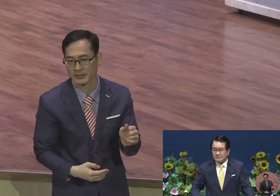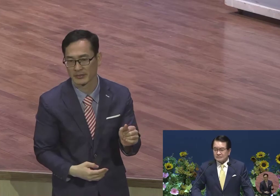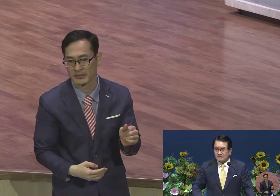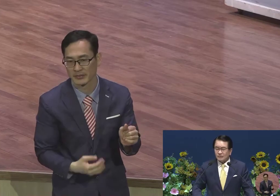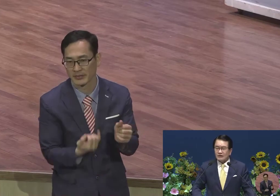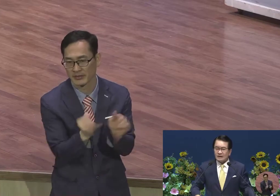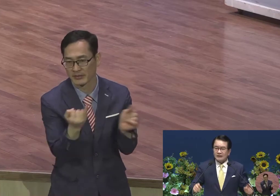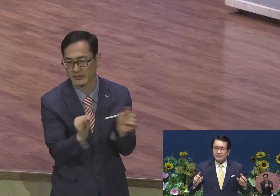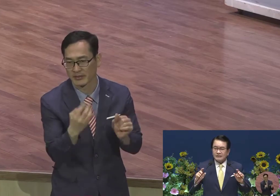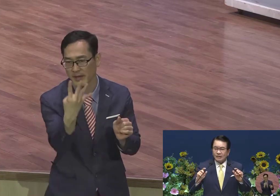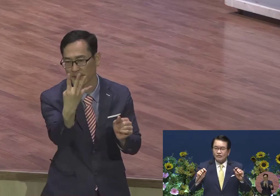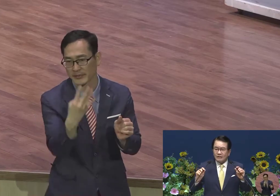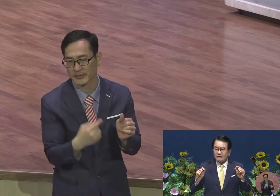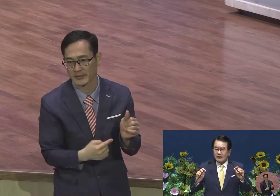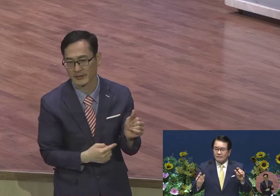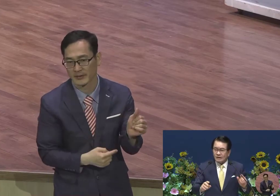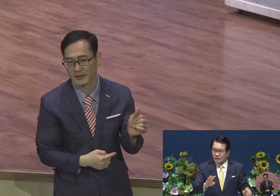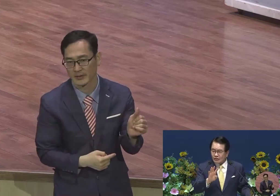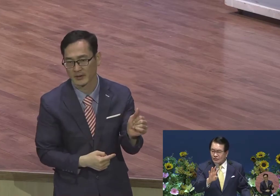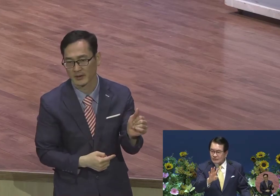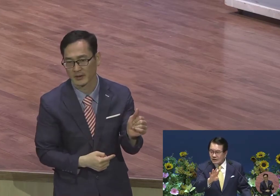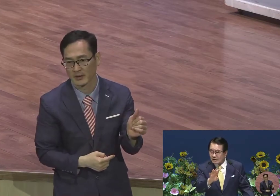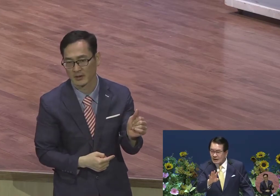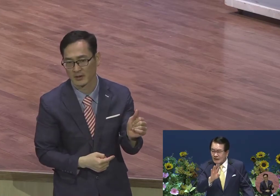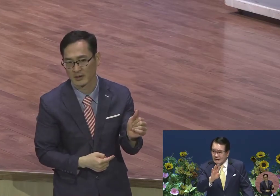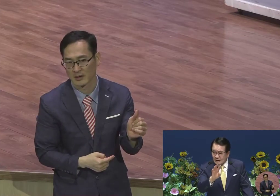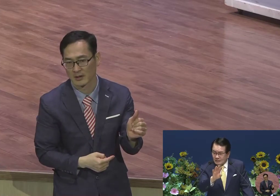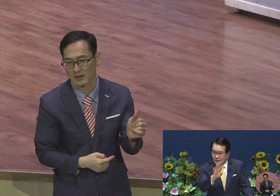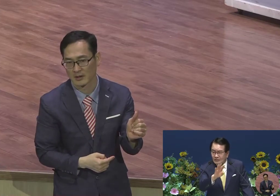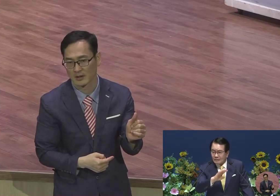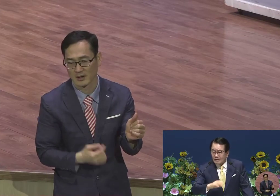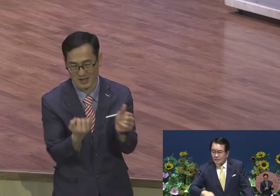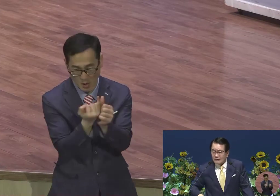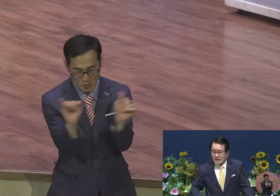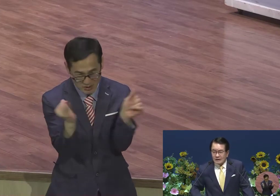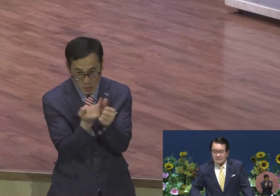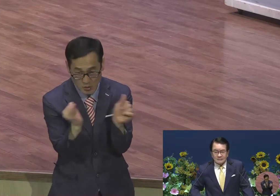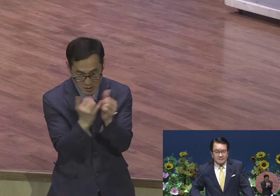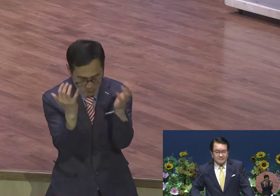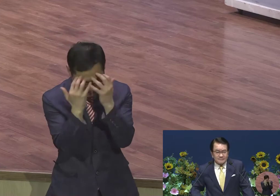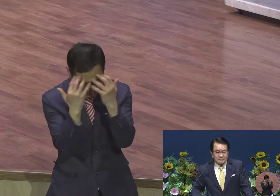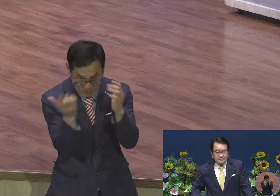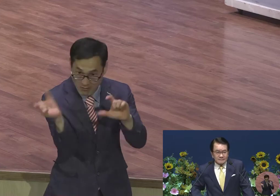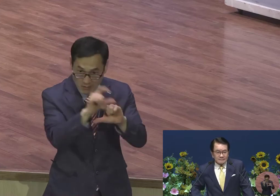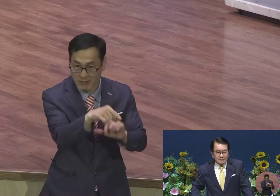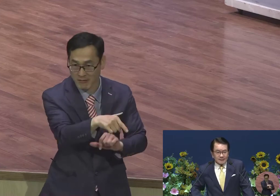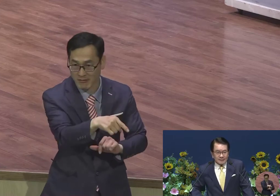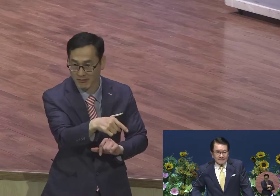속상했겠어요 결혼 4분 한 분하고도 고생하는데 내 분하고 얼마나 고생하겠어요